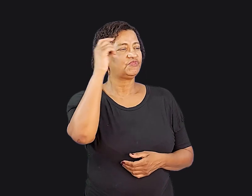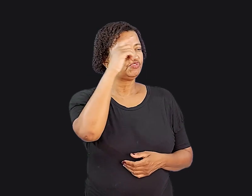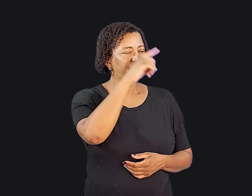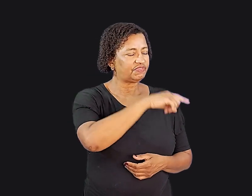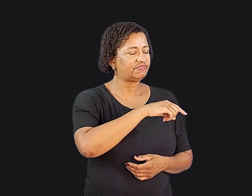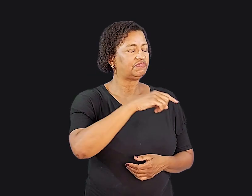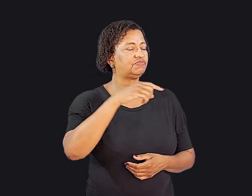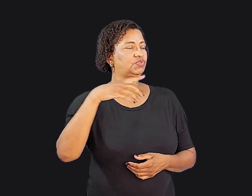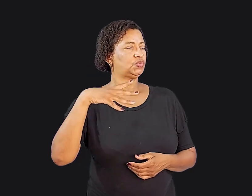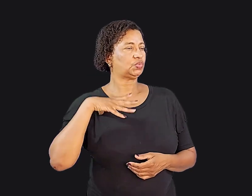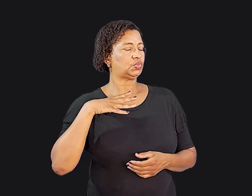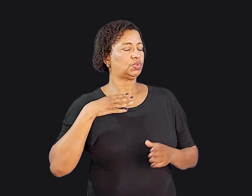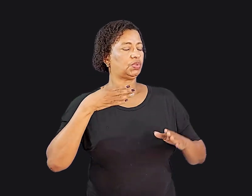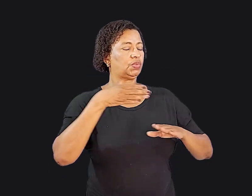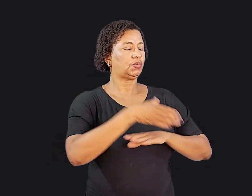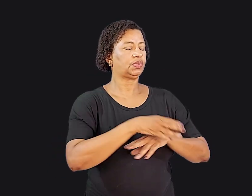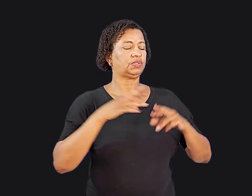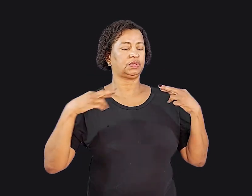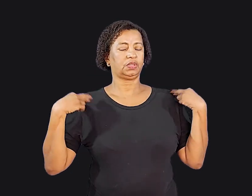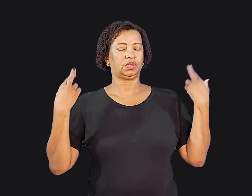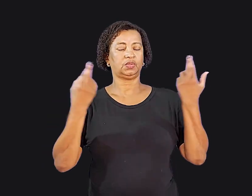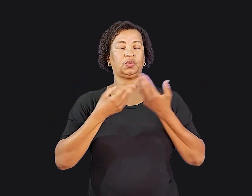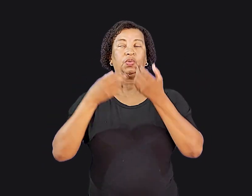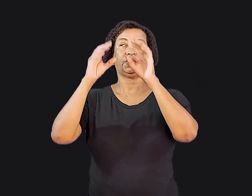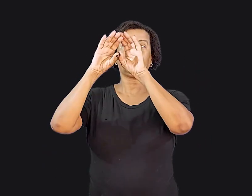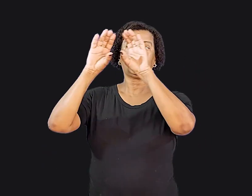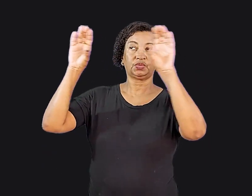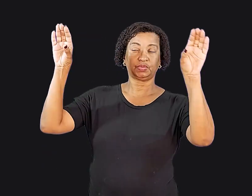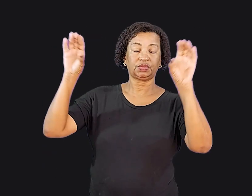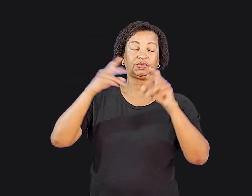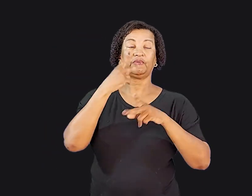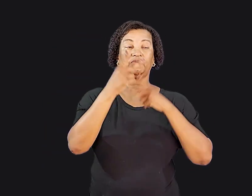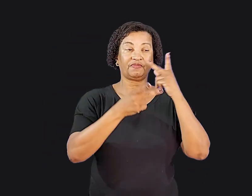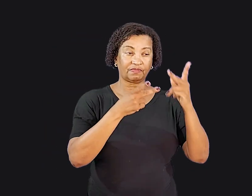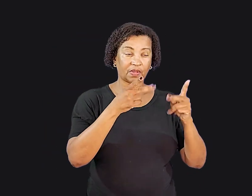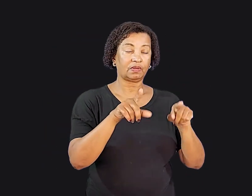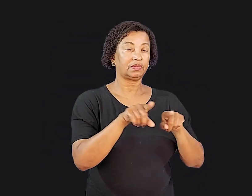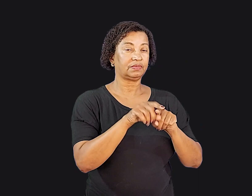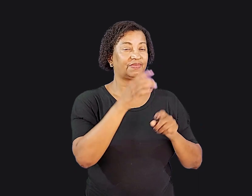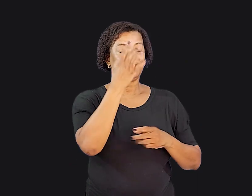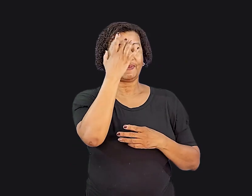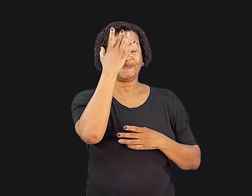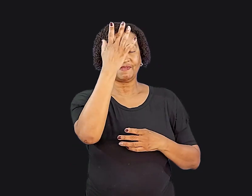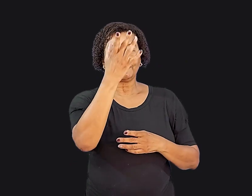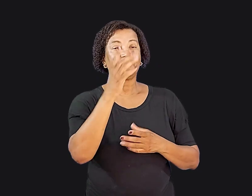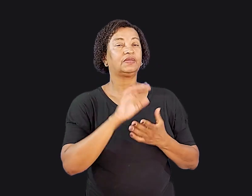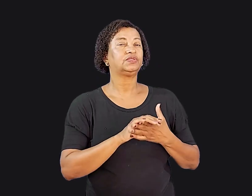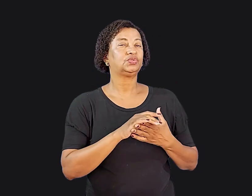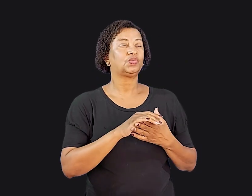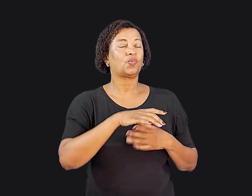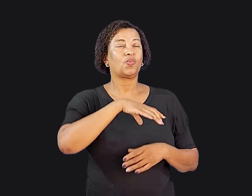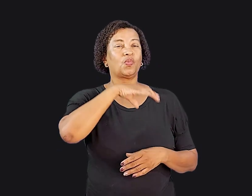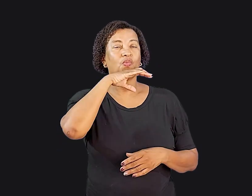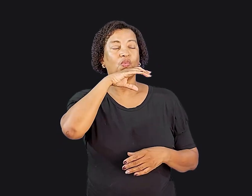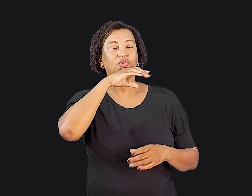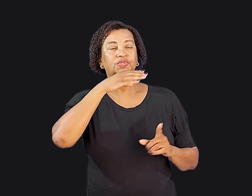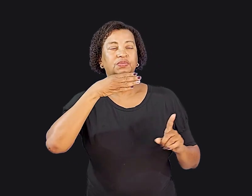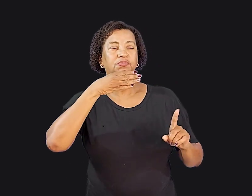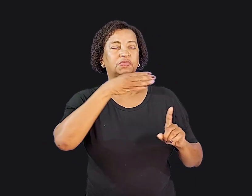dificilmente um rico entrará no reino dos céus. E lhes digo ainda, é mais fácil passar um camelo pelo fundo de uma agulha